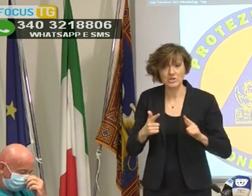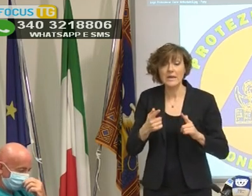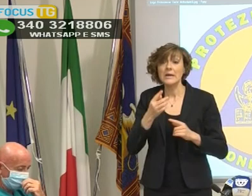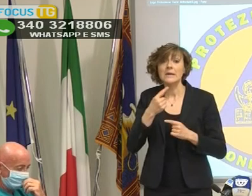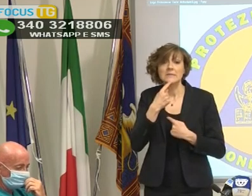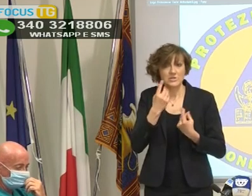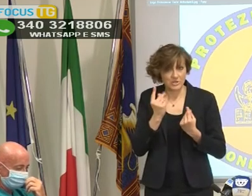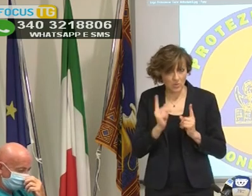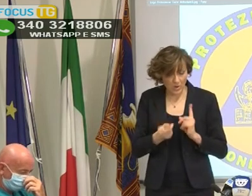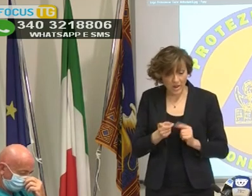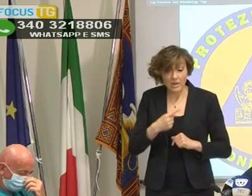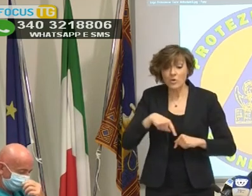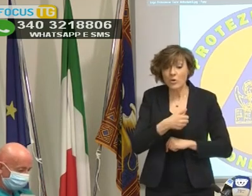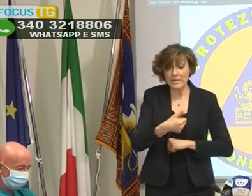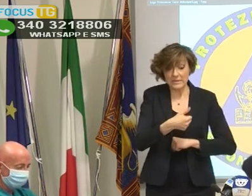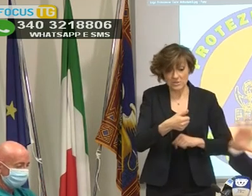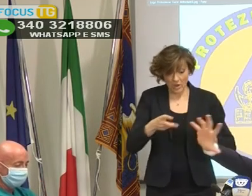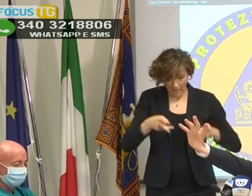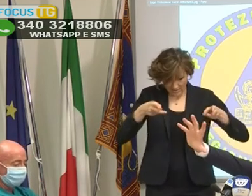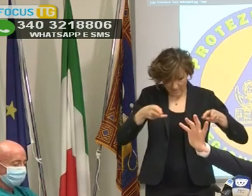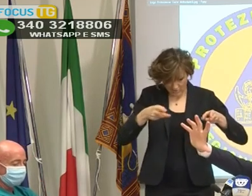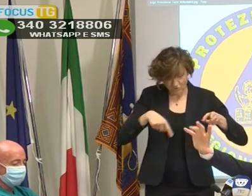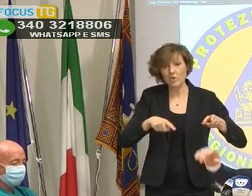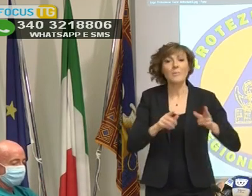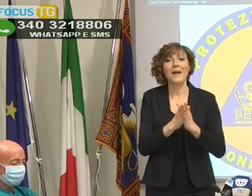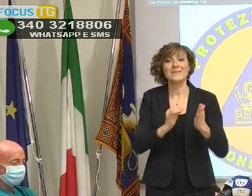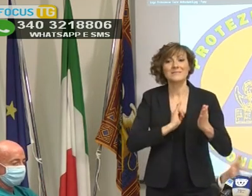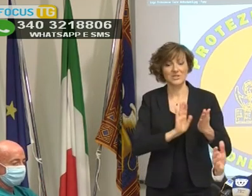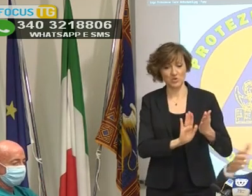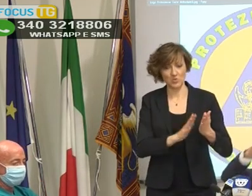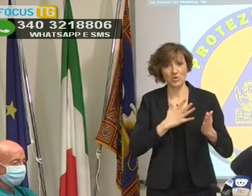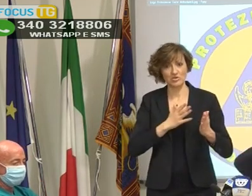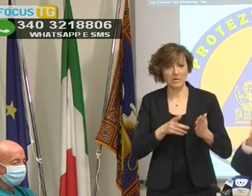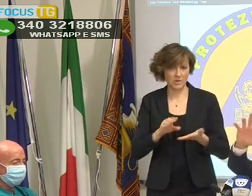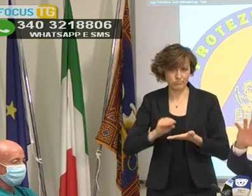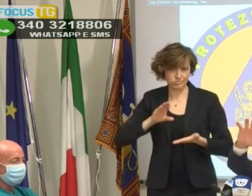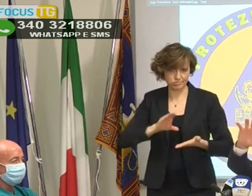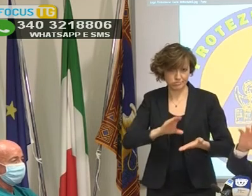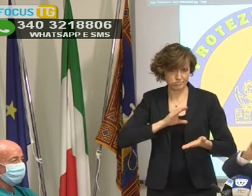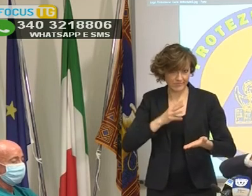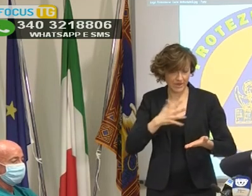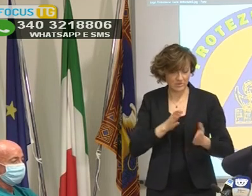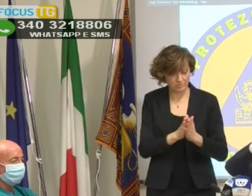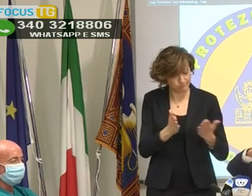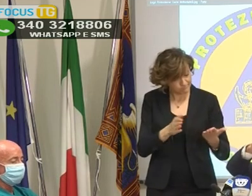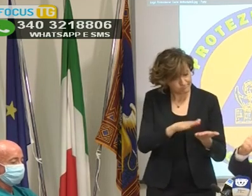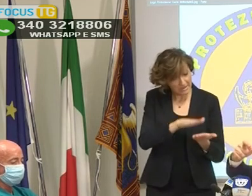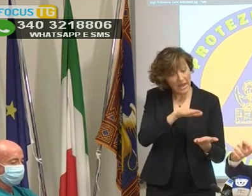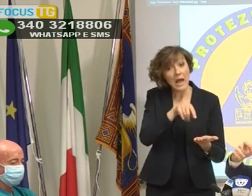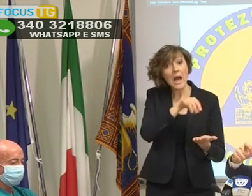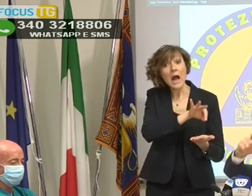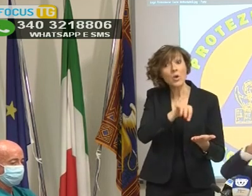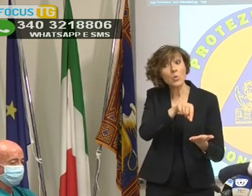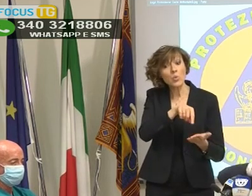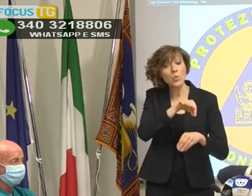isolato, abbiamo tutto la sua carta d'identità, qua ci hanno consegnato tutto il materiale, alcune